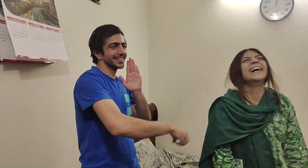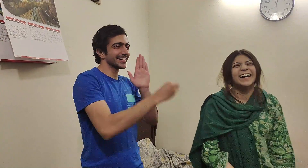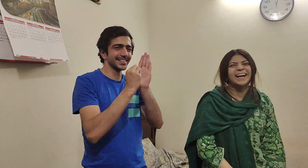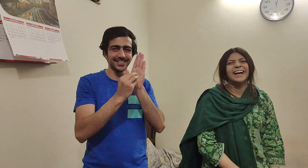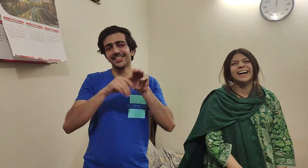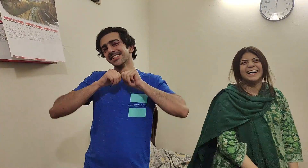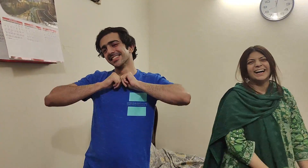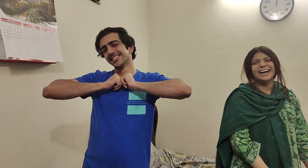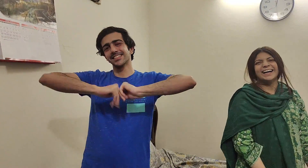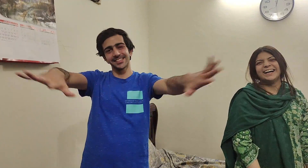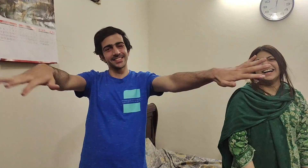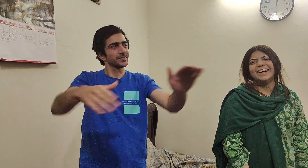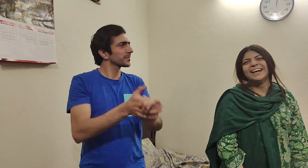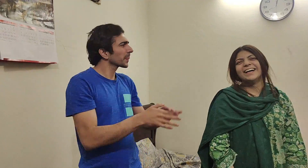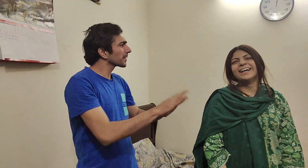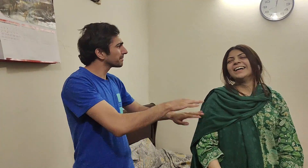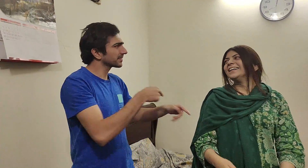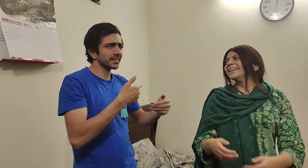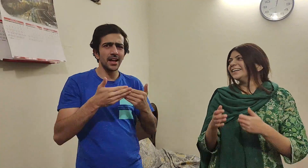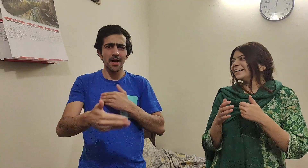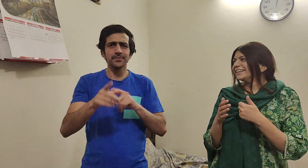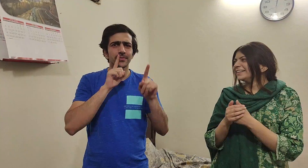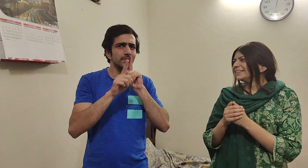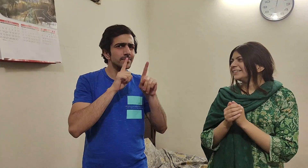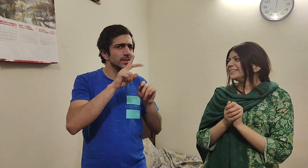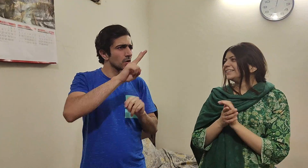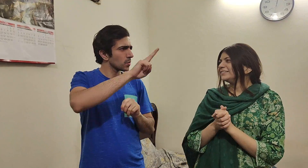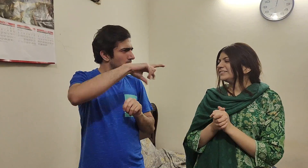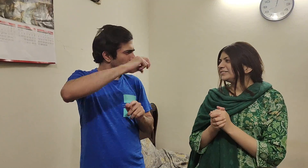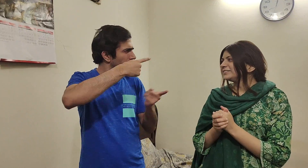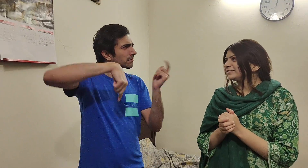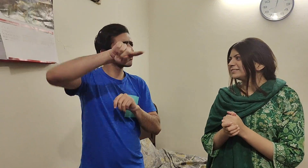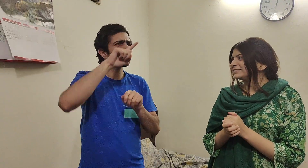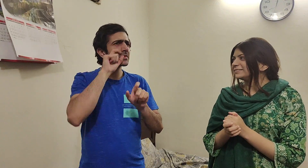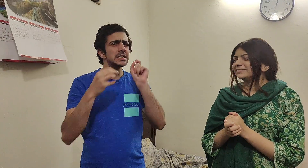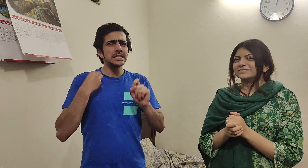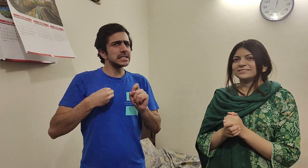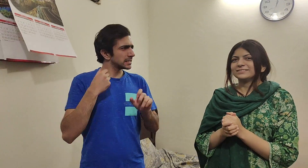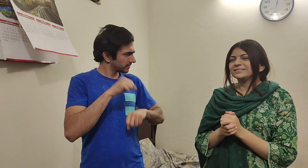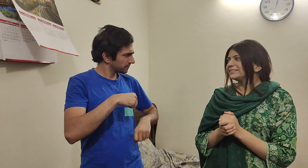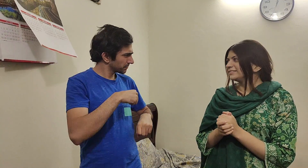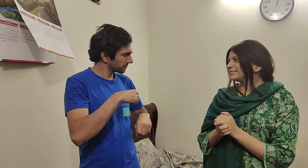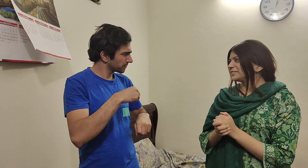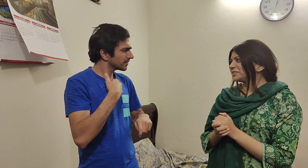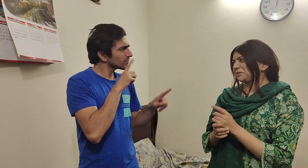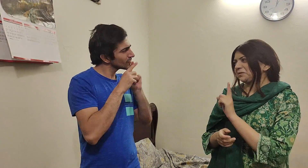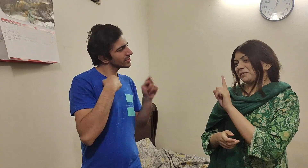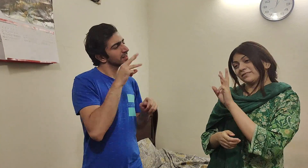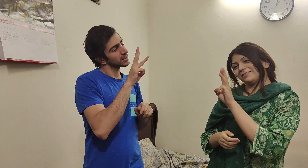लाइक कमेंट एंड शेयर करना मत भूलिएगा। तो आगे कि 29 के बाद ईद